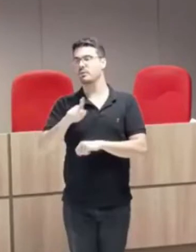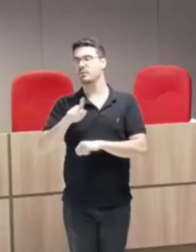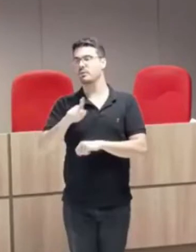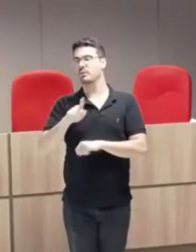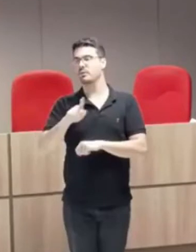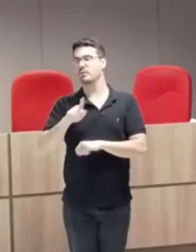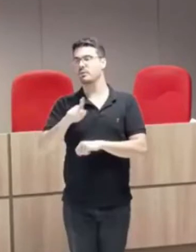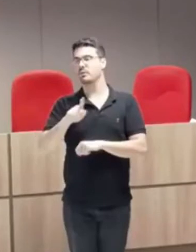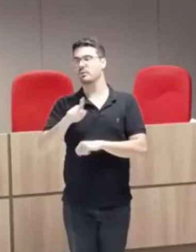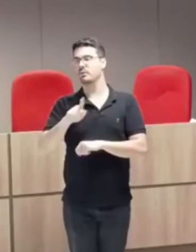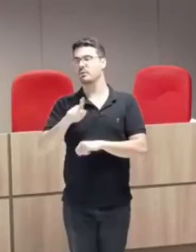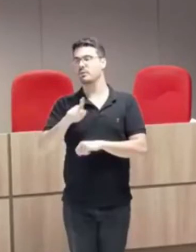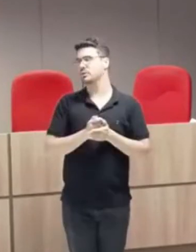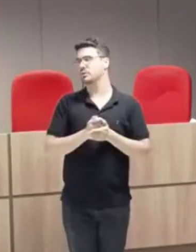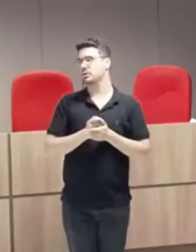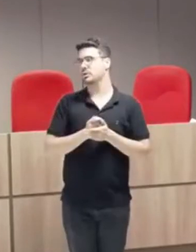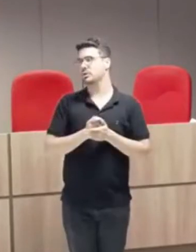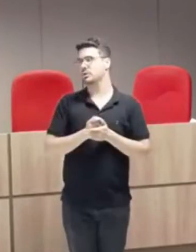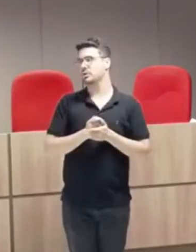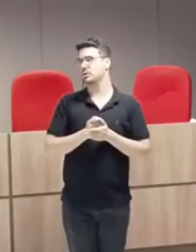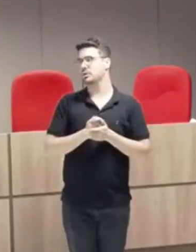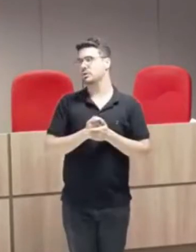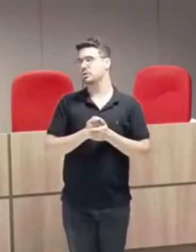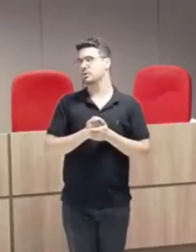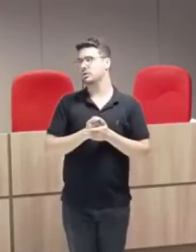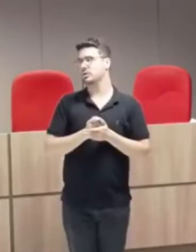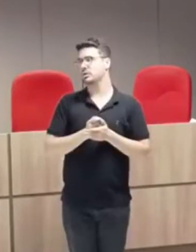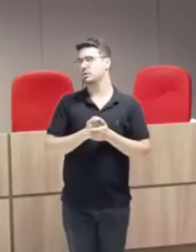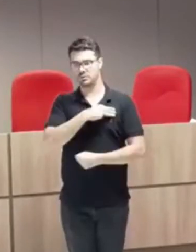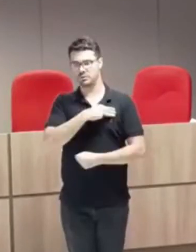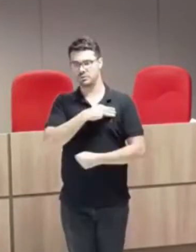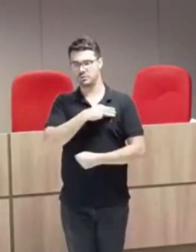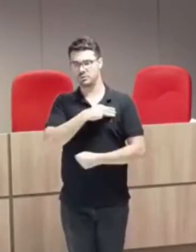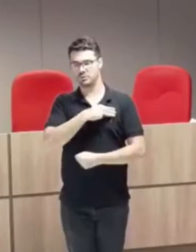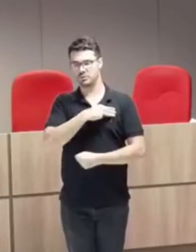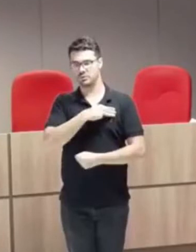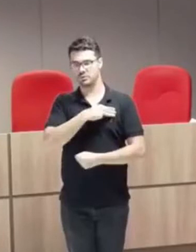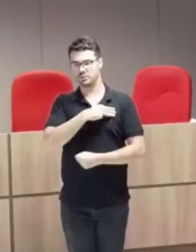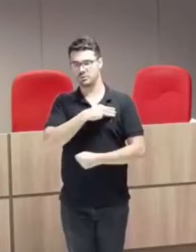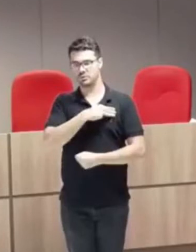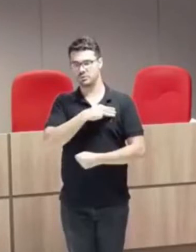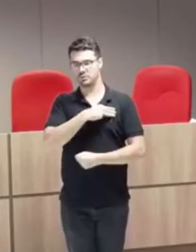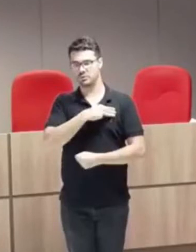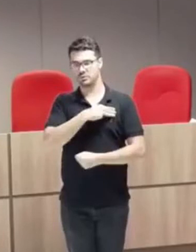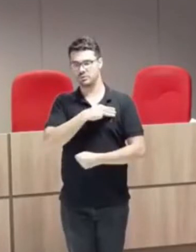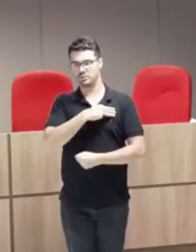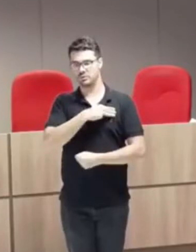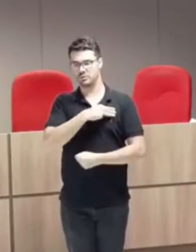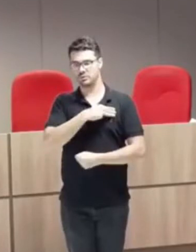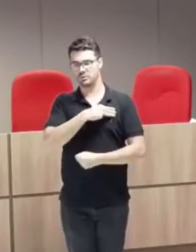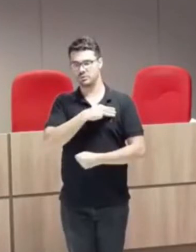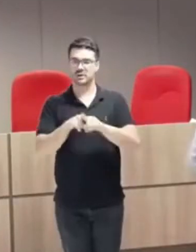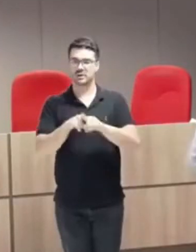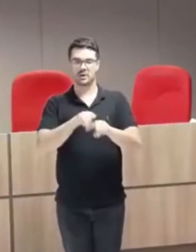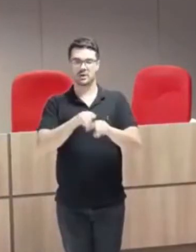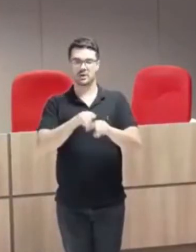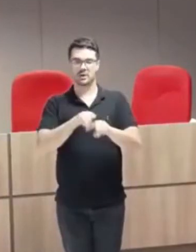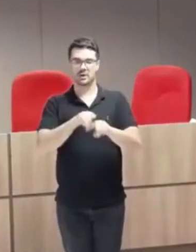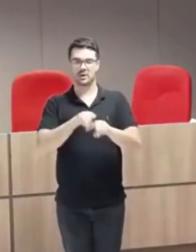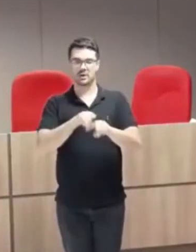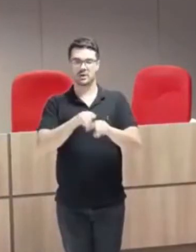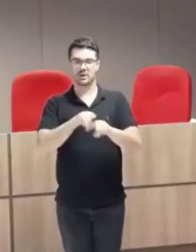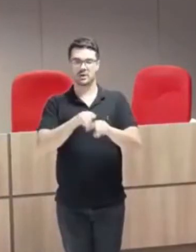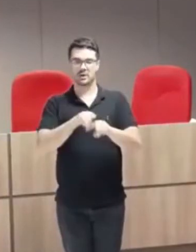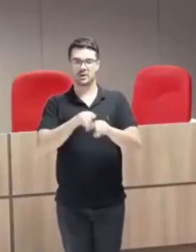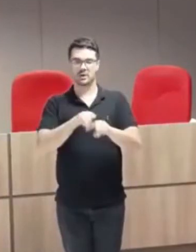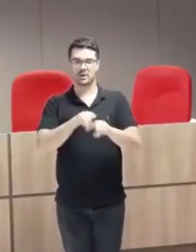e Fomento da Atuação do Ministério Público na Saúde do Conselho Nacional do Ministério